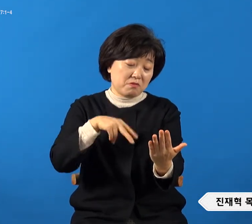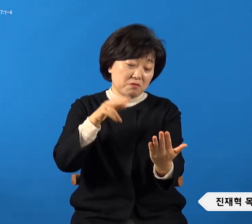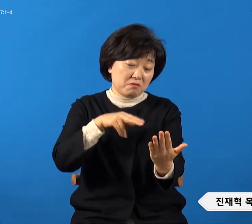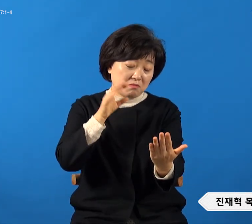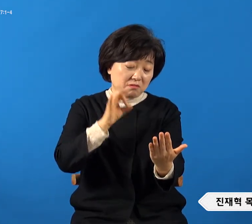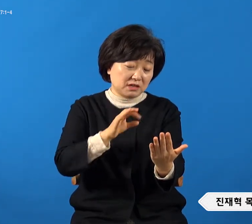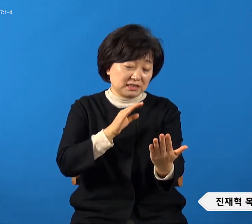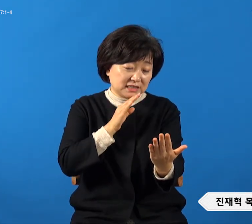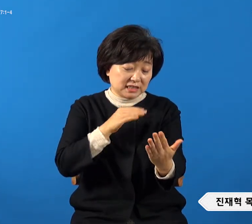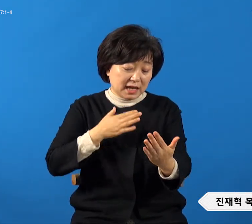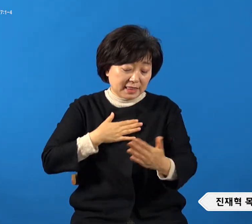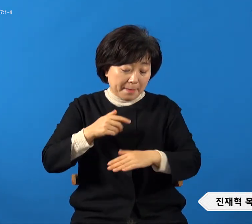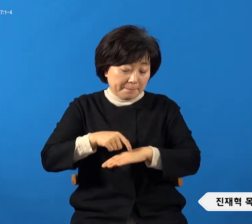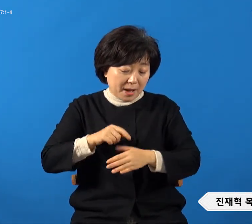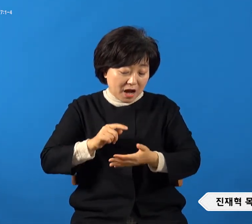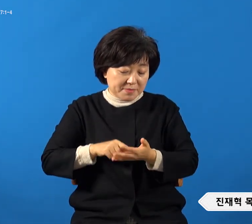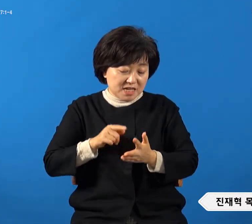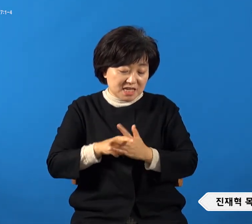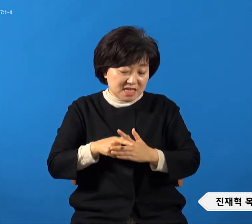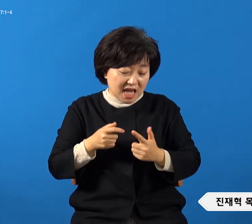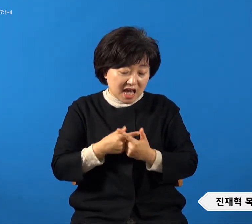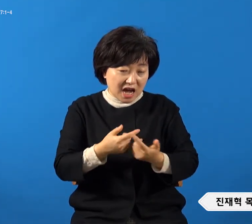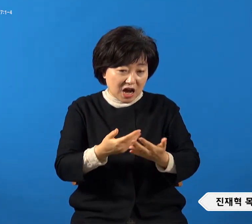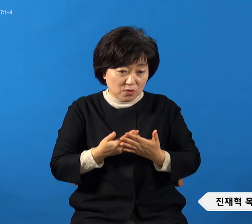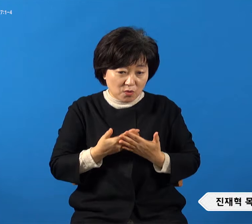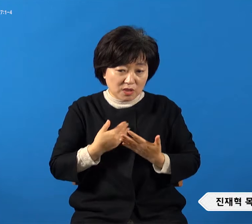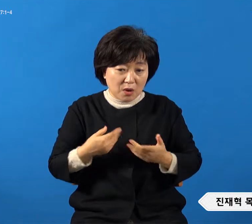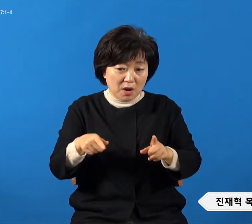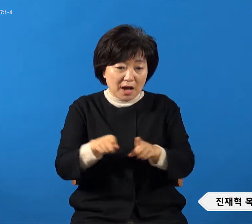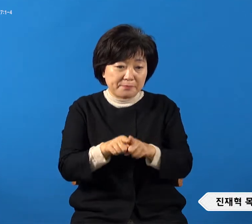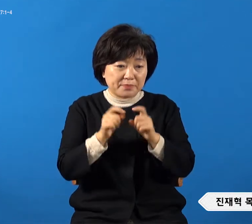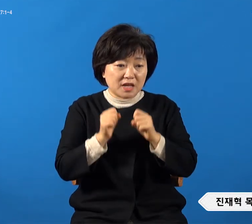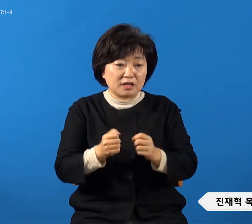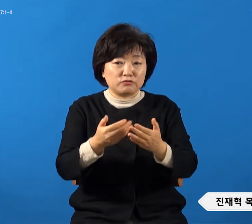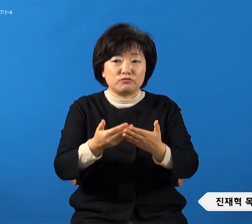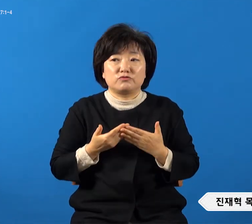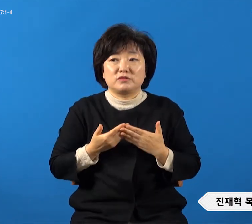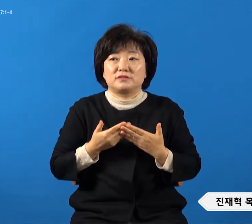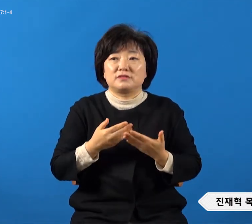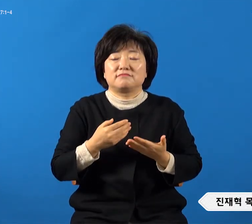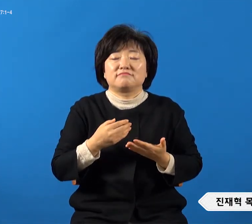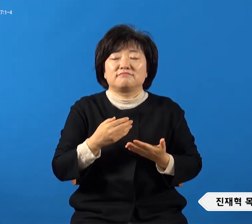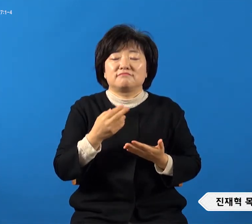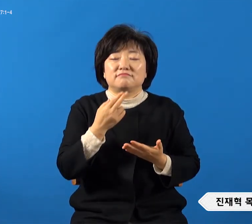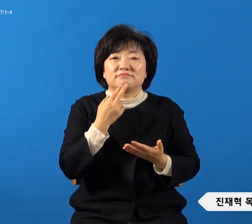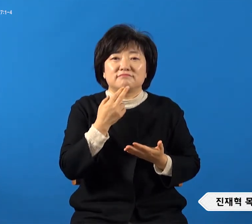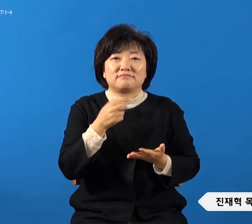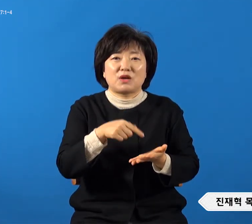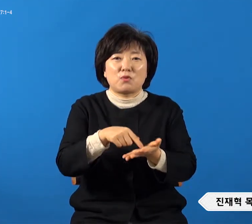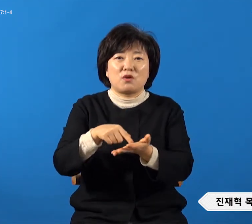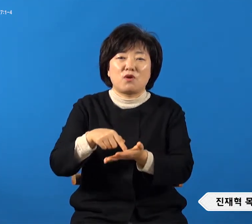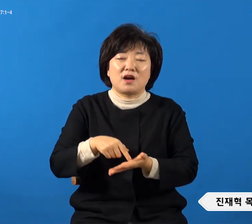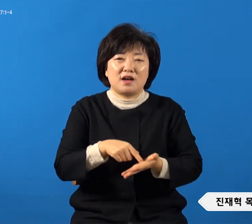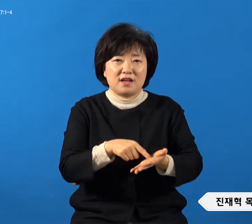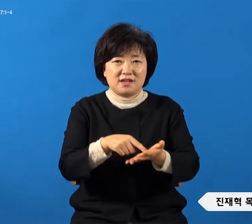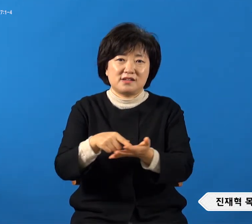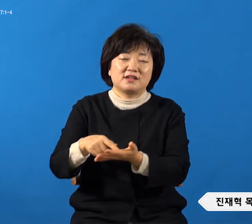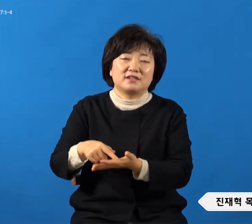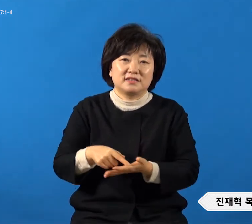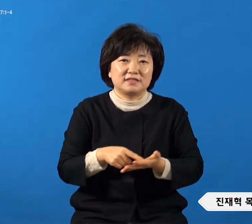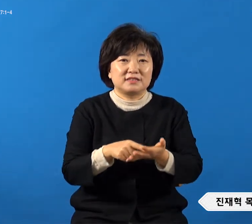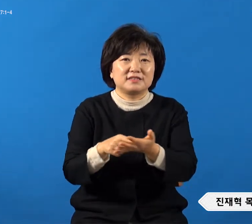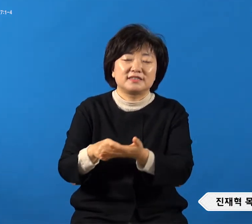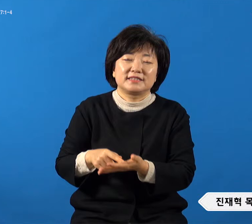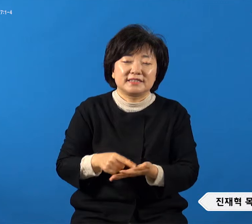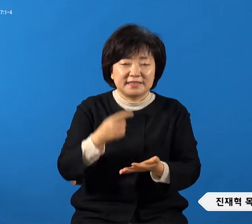마음을 진정으로 이해하고 나와 함께 할 수 있는 이 외로움의 모습을 우리는 여전히 가지고 있는